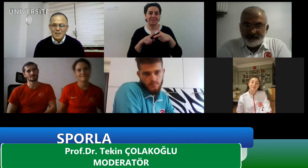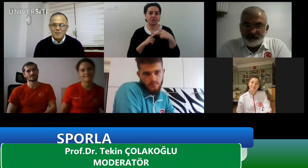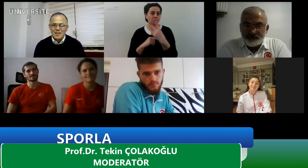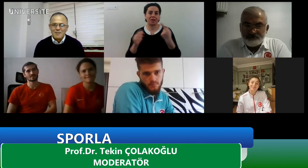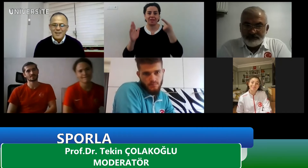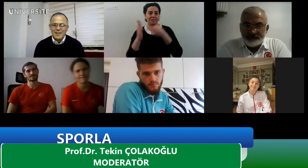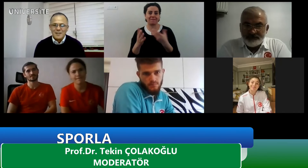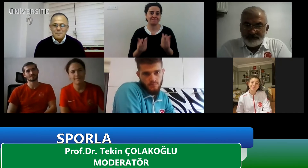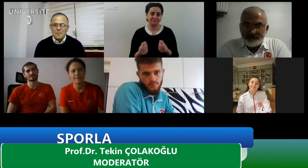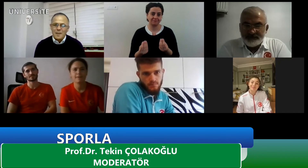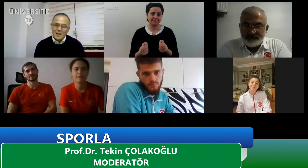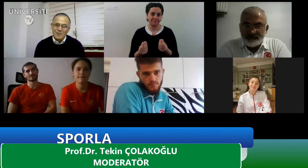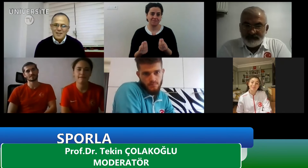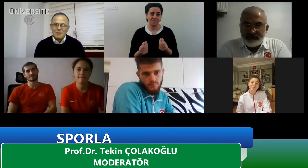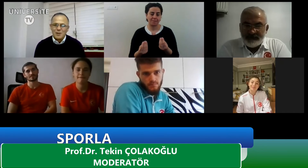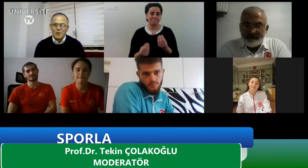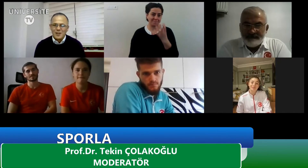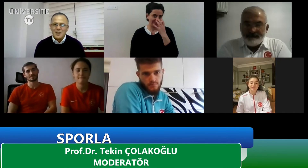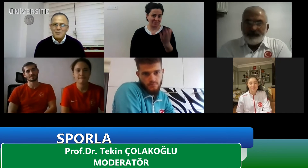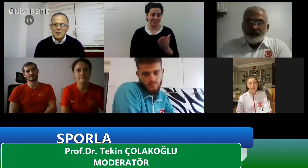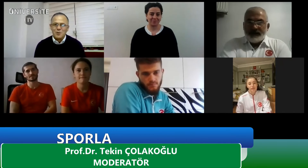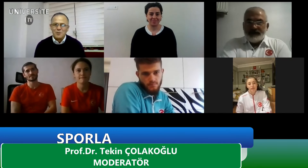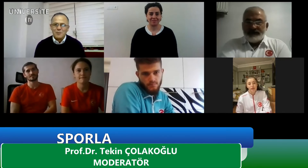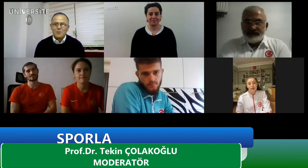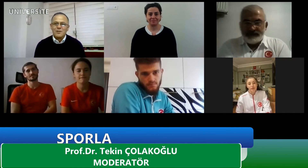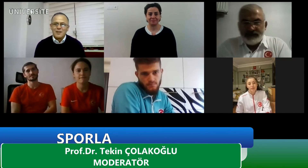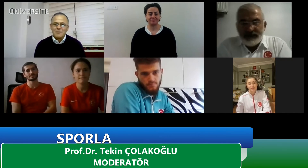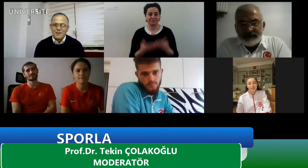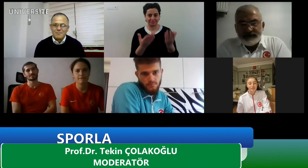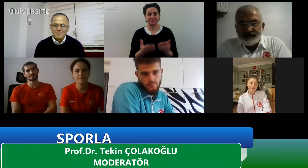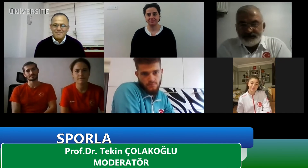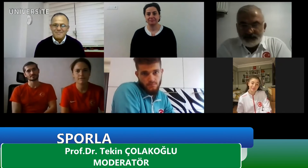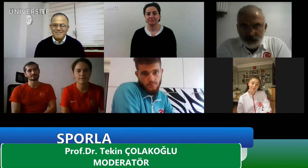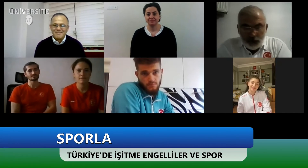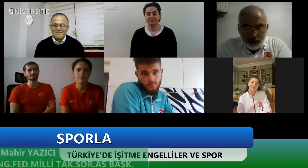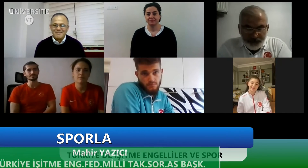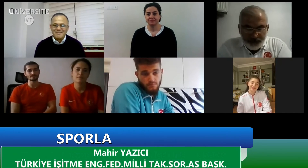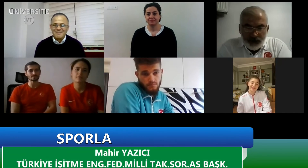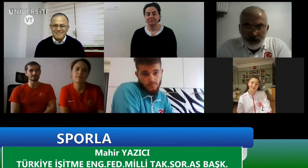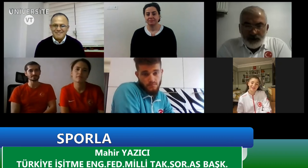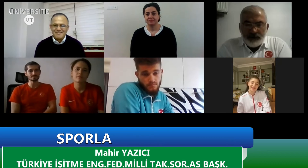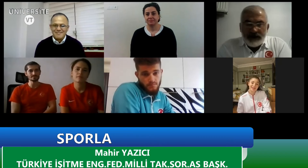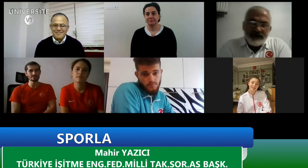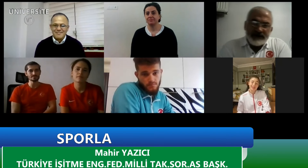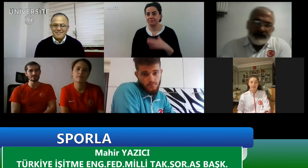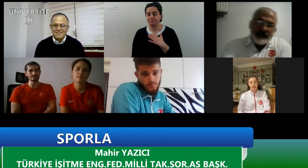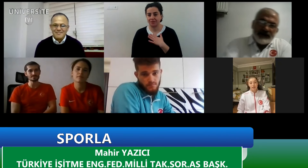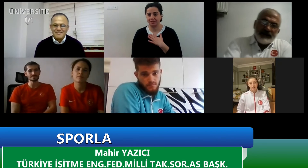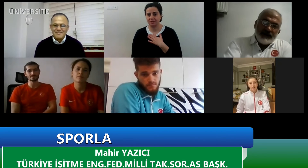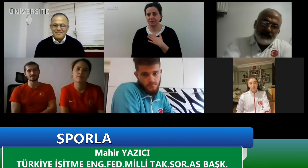özellikle hedeflerinizi ve hedeflerinizi bekliyorlar diye tahmin ediyorum. Buyurun Sayın evet. Başkanım. Doğru. Ben de